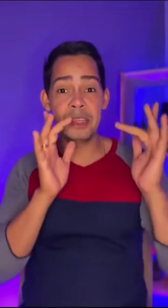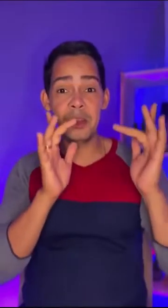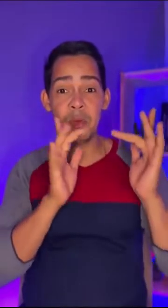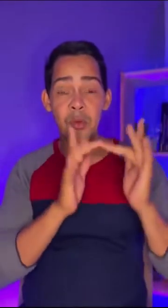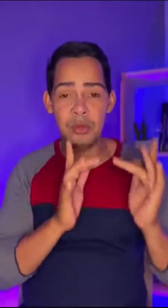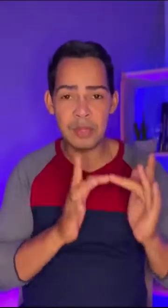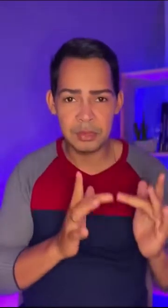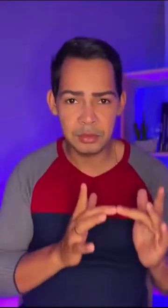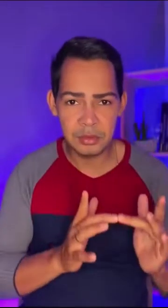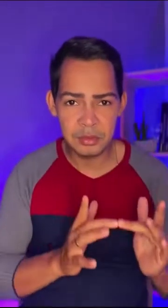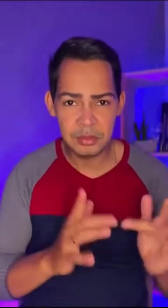ter contato